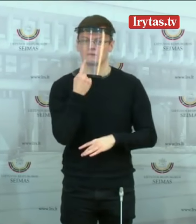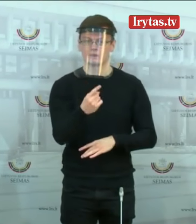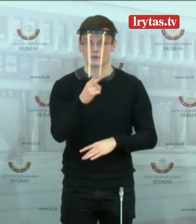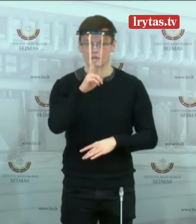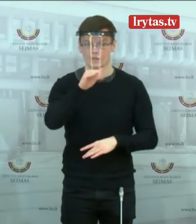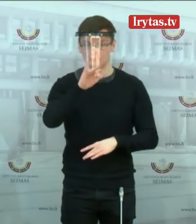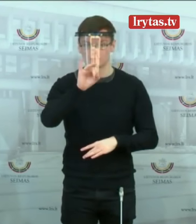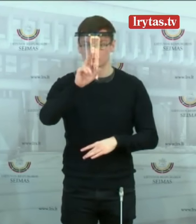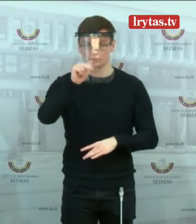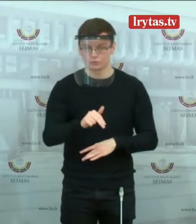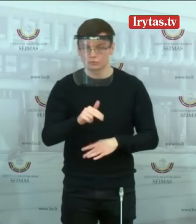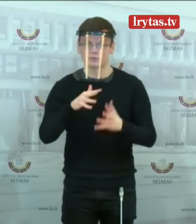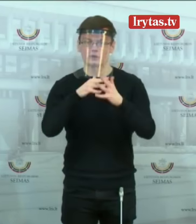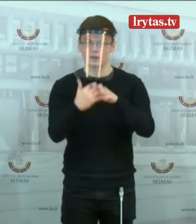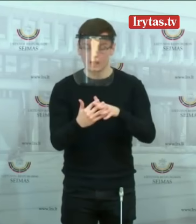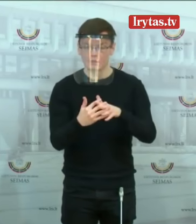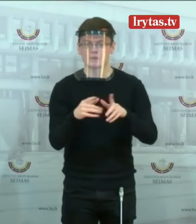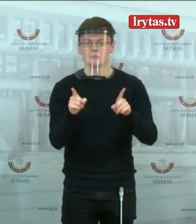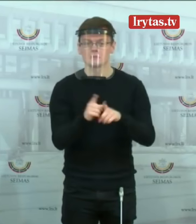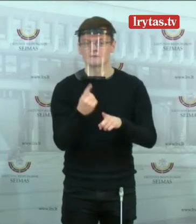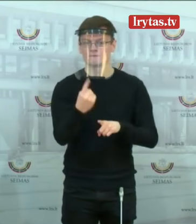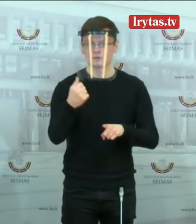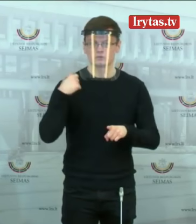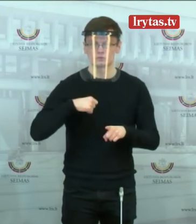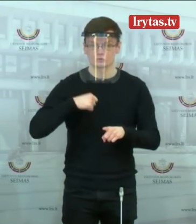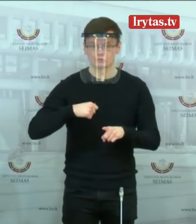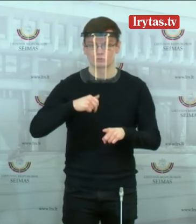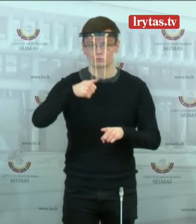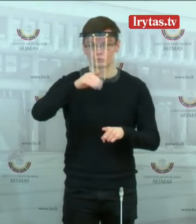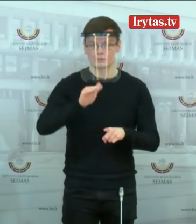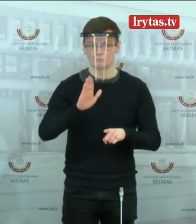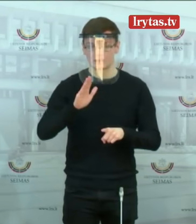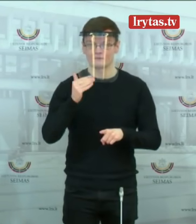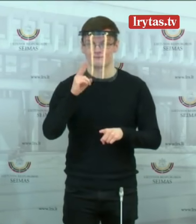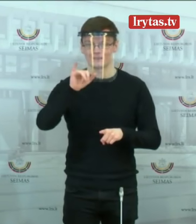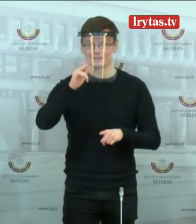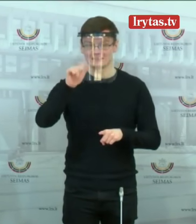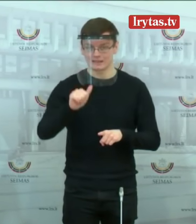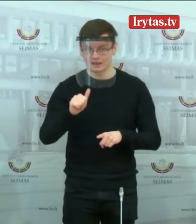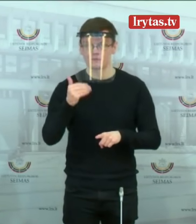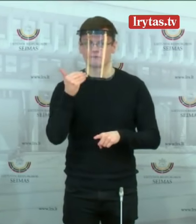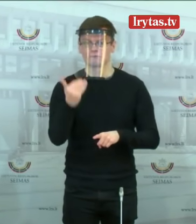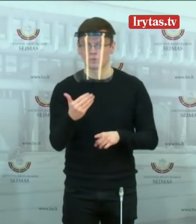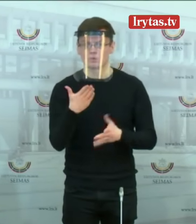kaimo gyventojas ir vienas asmuo yra UAB Vilnika darbuotojas, kuriam nustatytas teigiamas rezultatas.